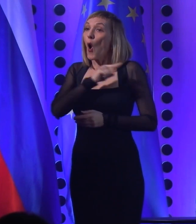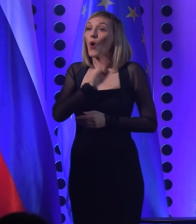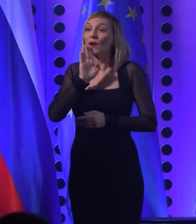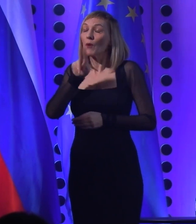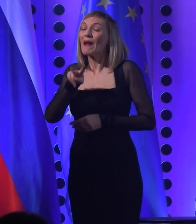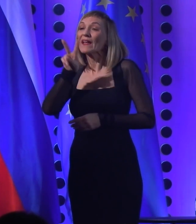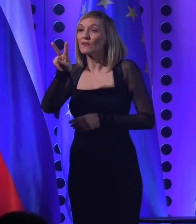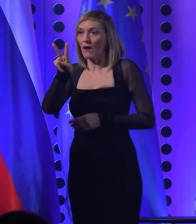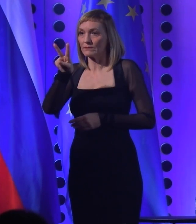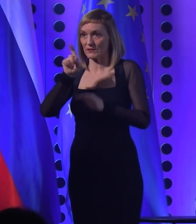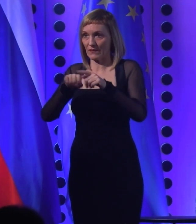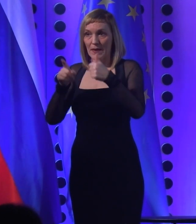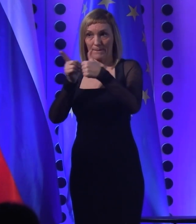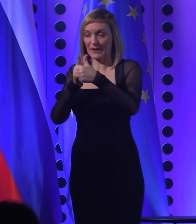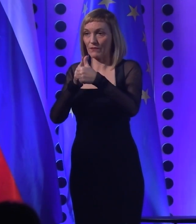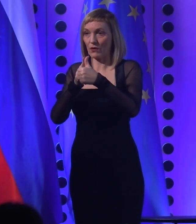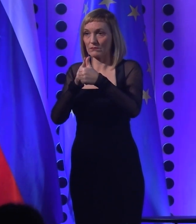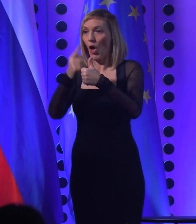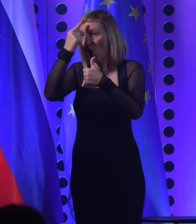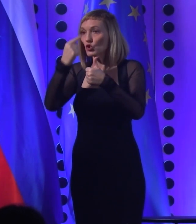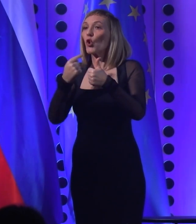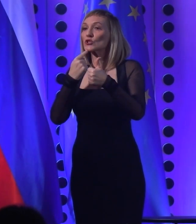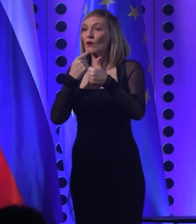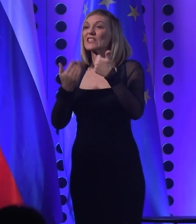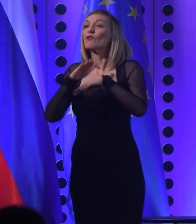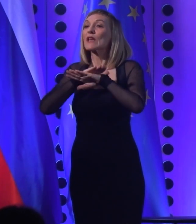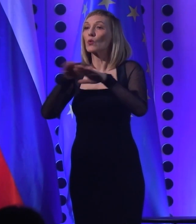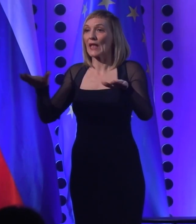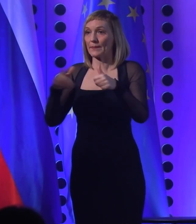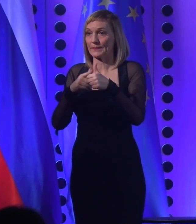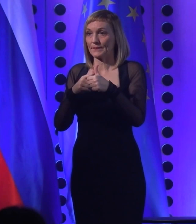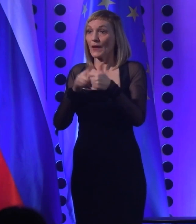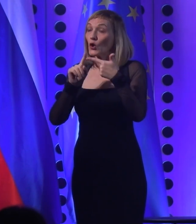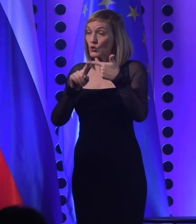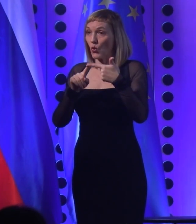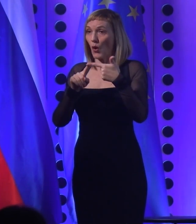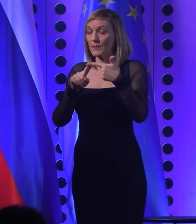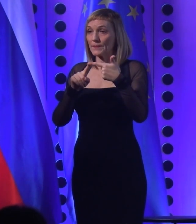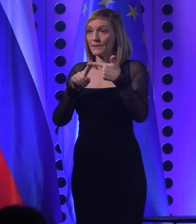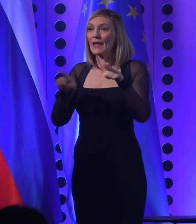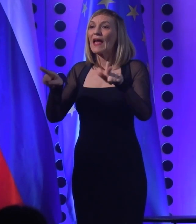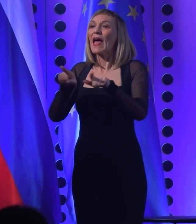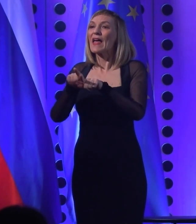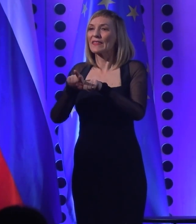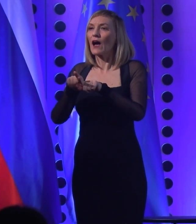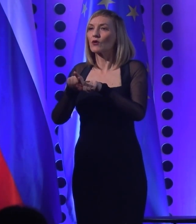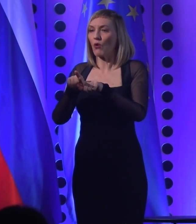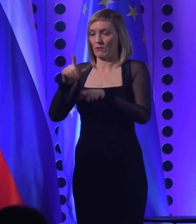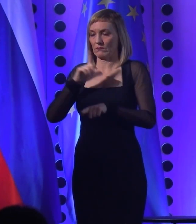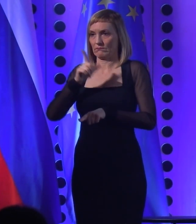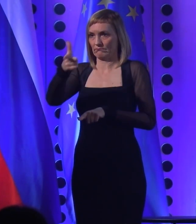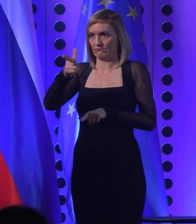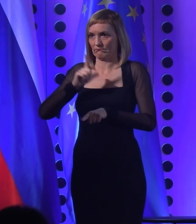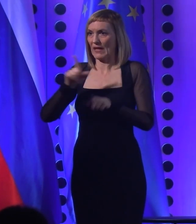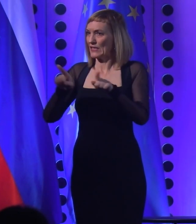dve vodili. Prvo je dostojanstvo za vse. Drugo pa je enako vašemu, nič